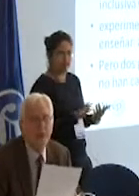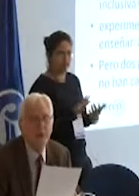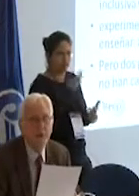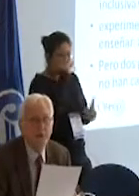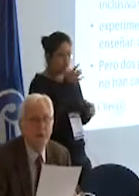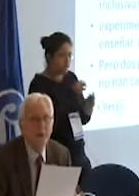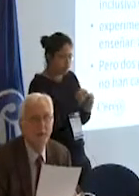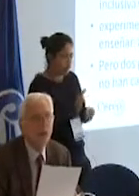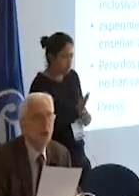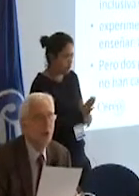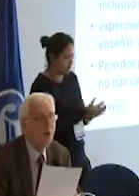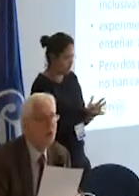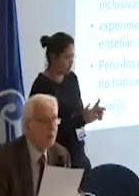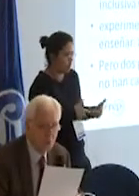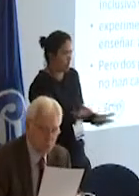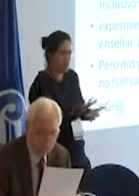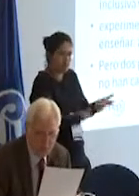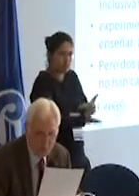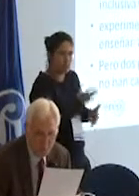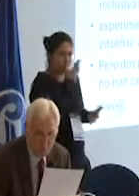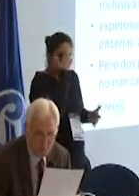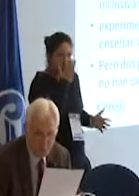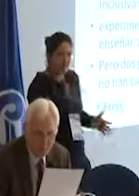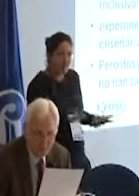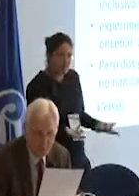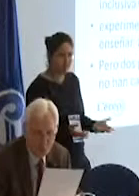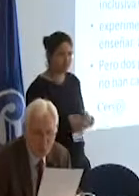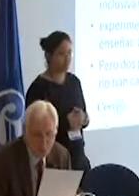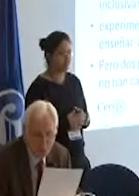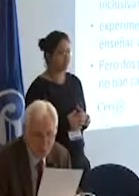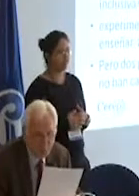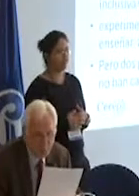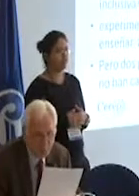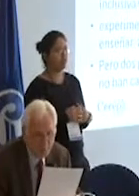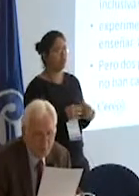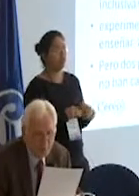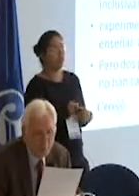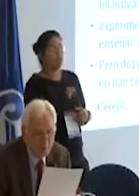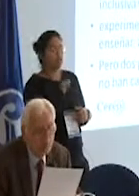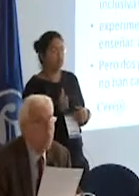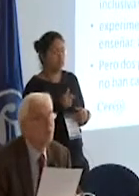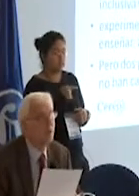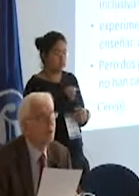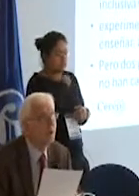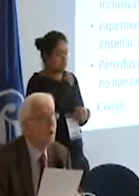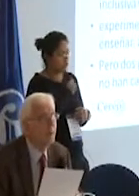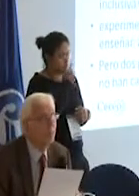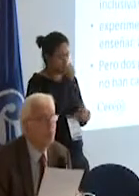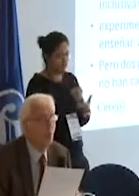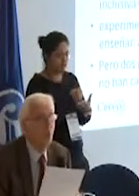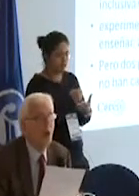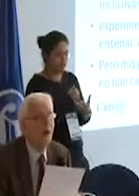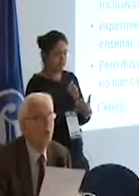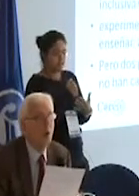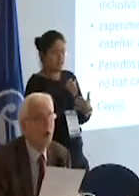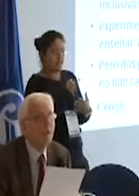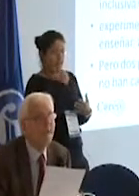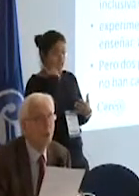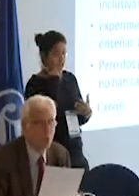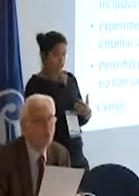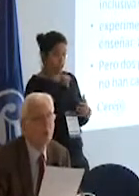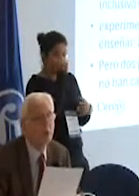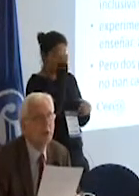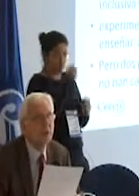público. Otro dice que me dije que no sería muy simple, que no sería muy fácil porque no estoy formada,